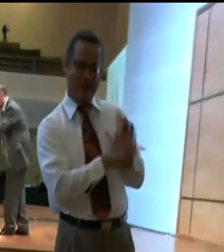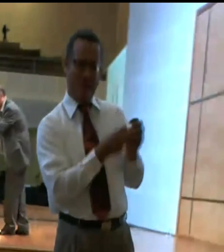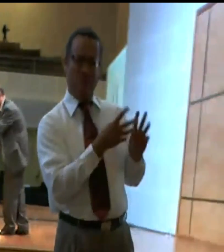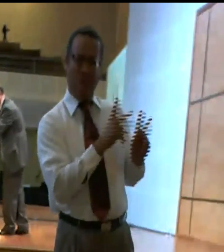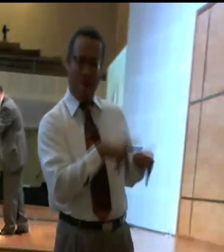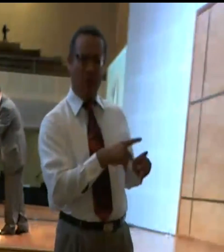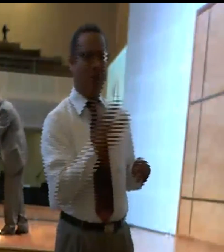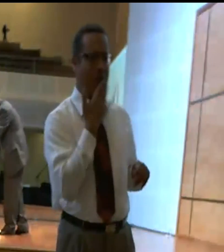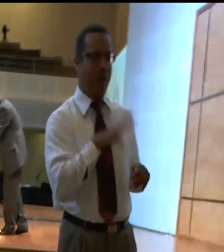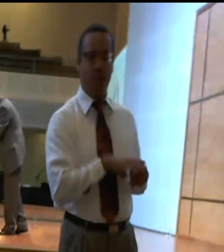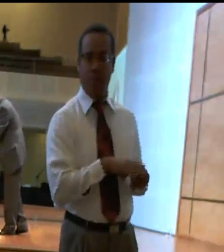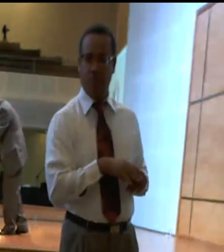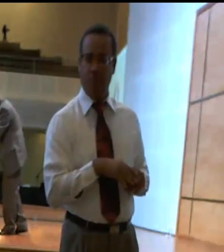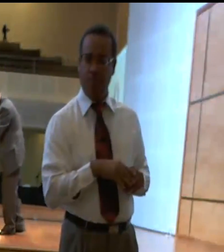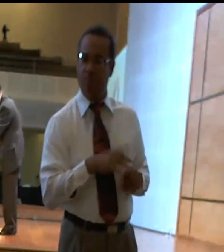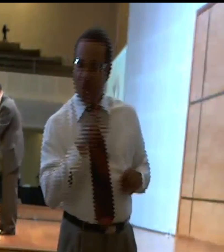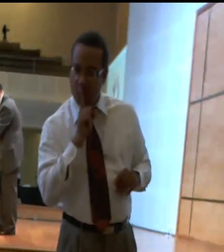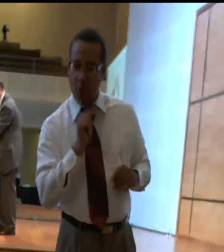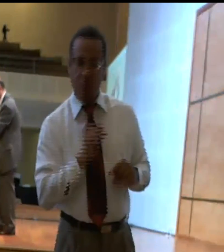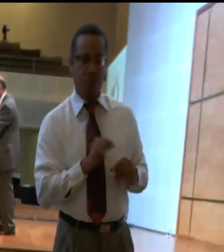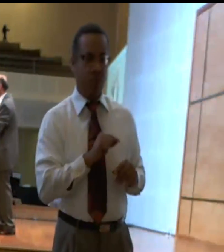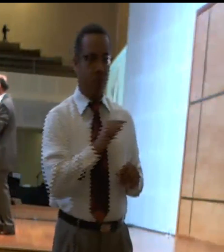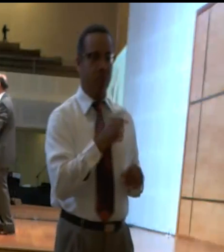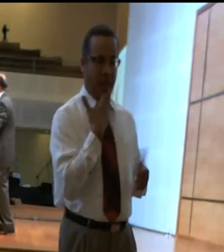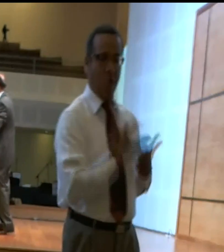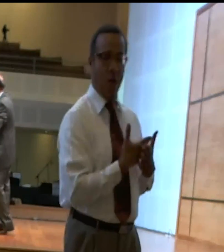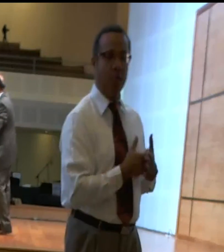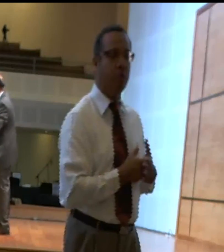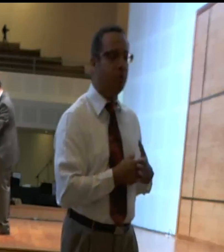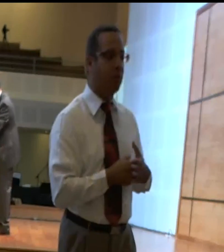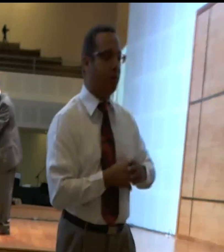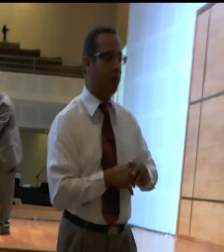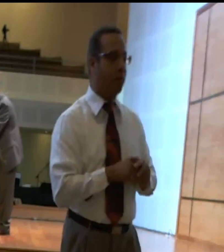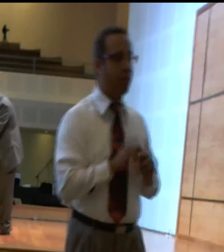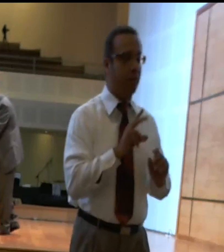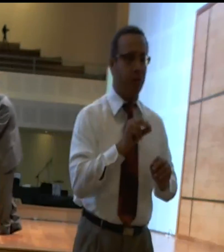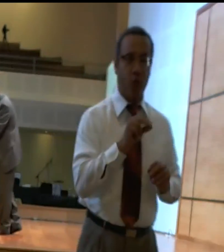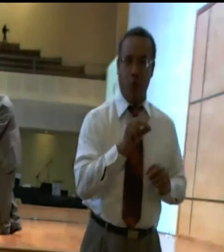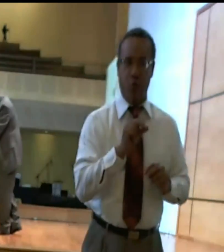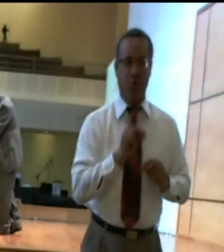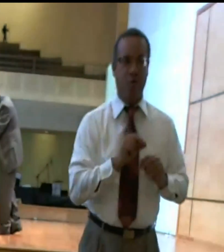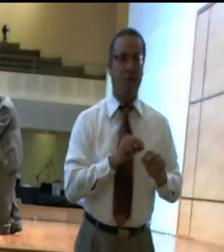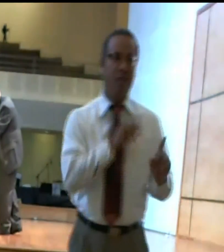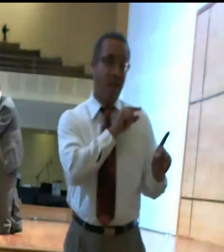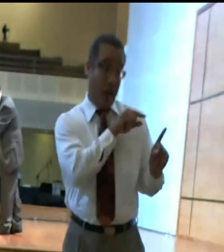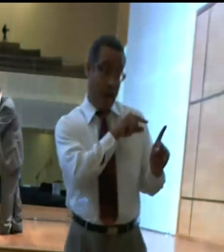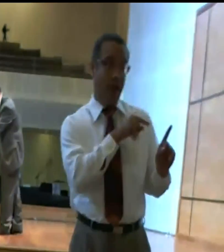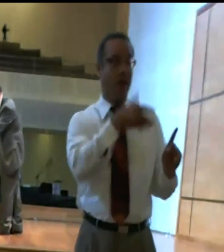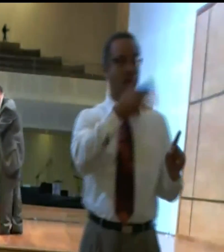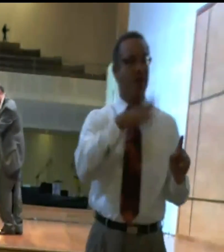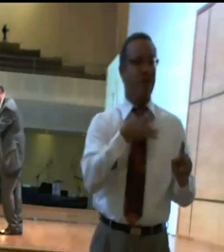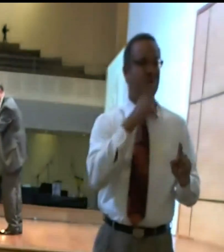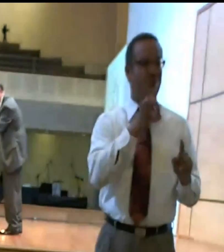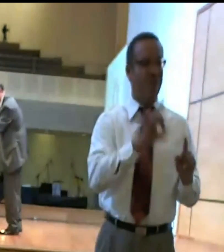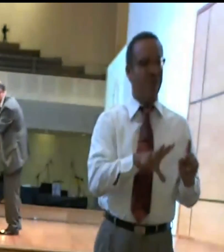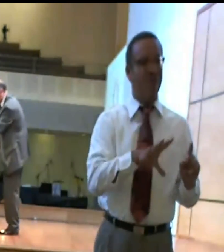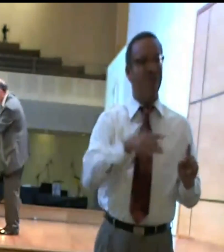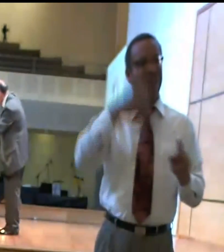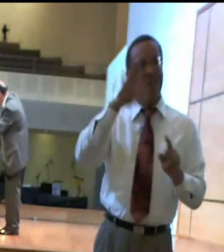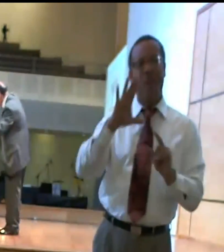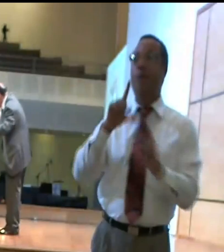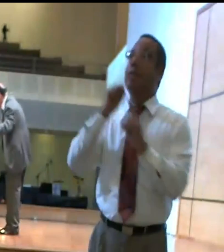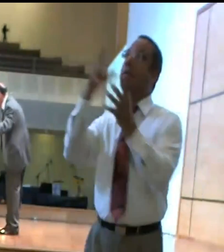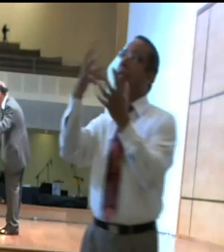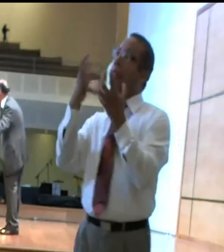cuanto no se ejecuta luego sentencia sobre la mala obra, el corazón de los hijos de los hombres está en